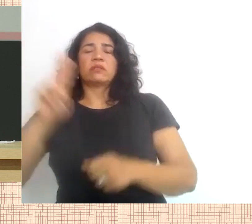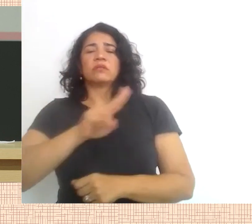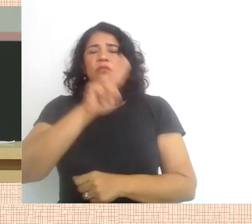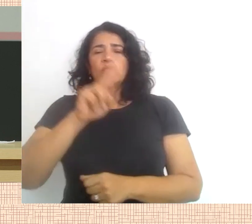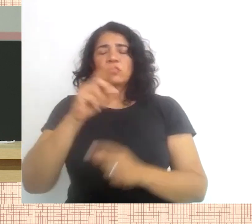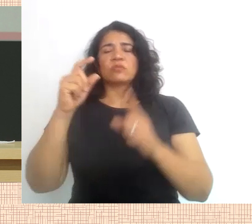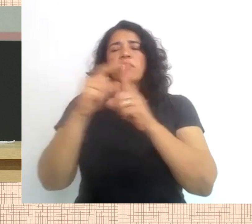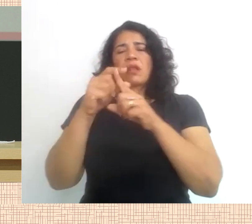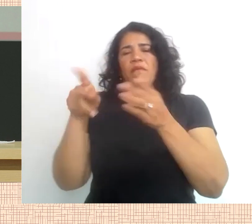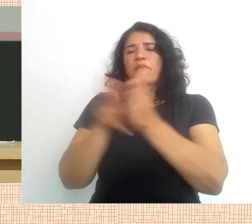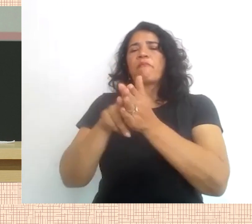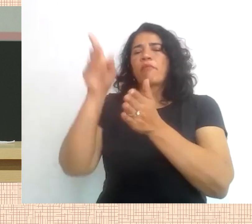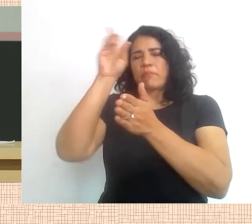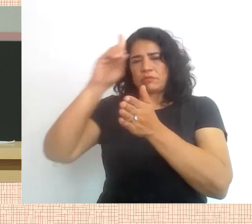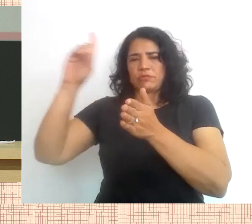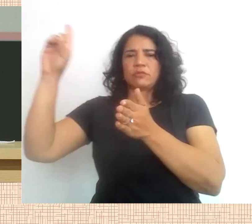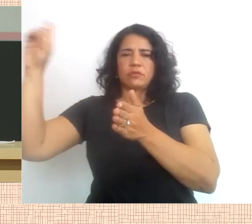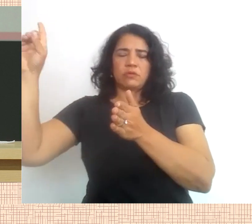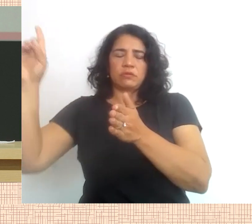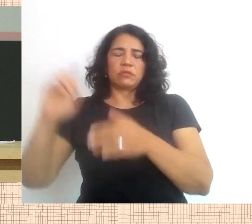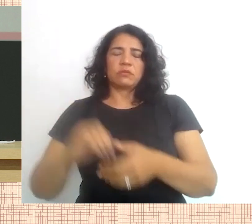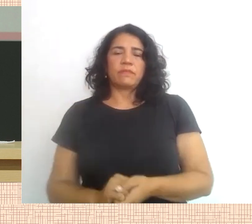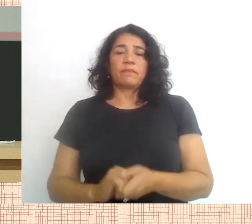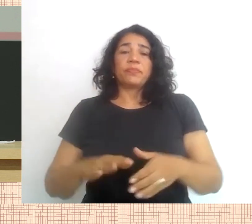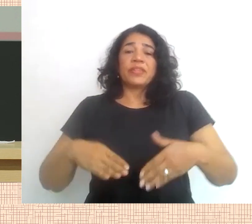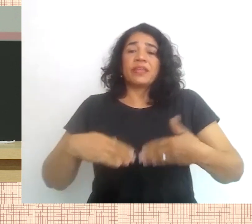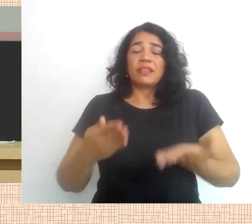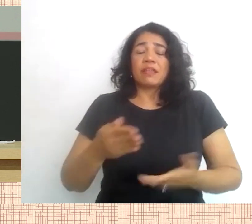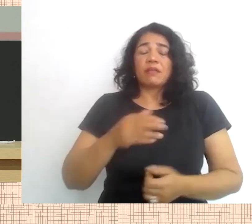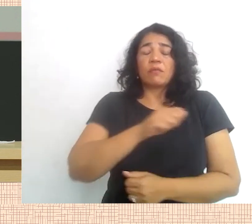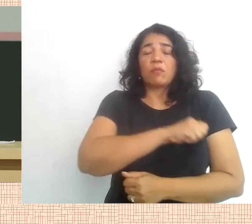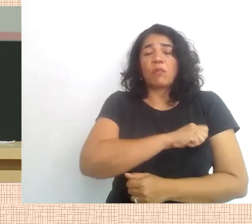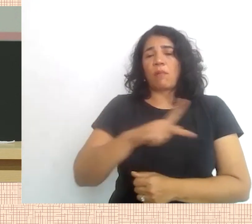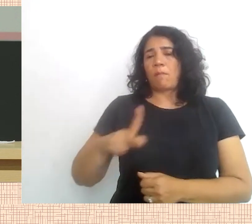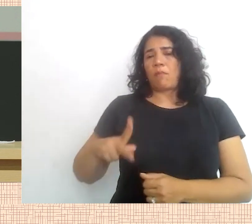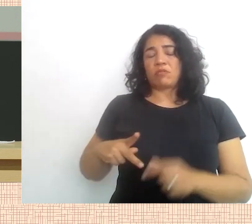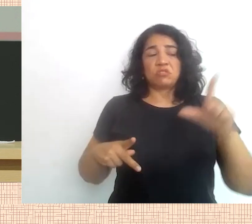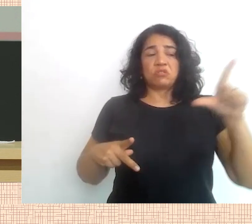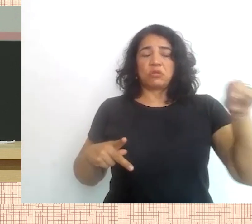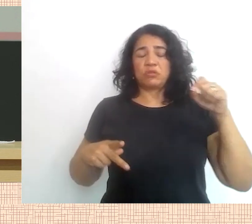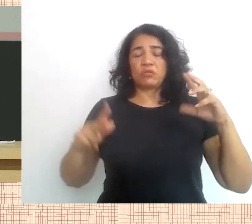seja por votação e nem por sucessão,